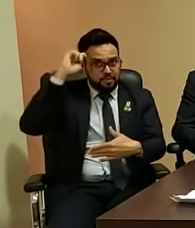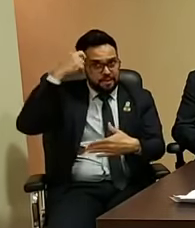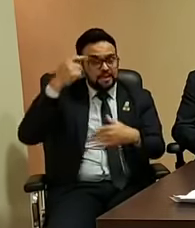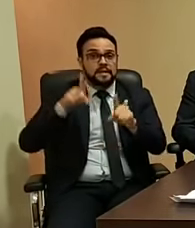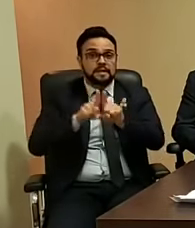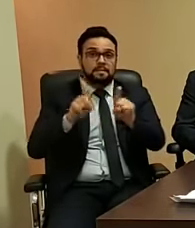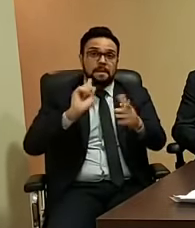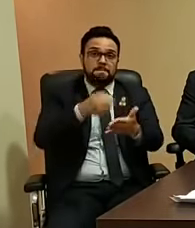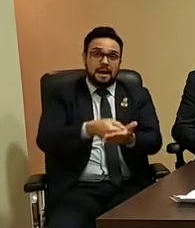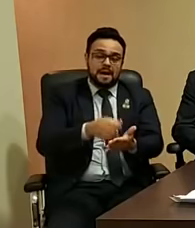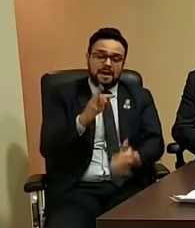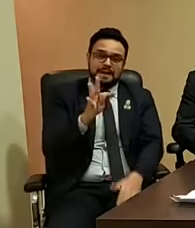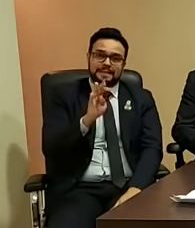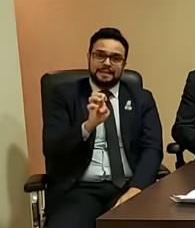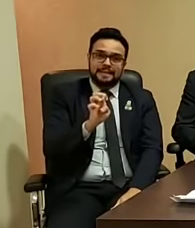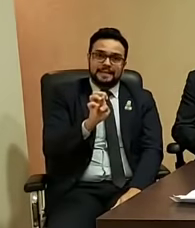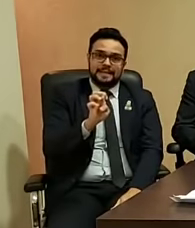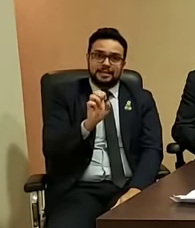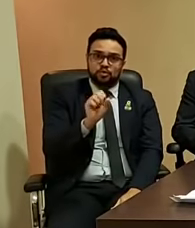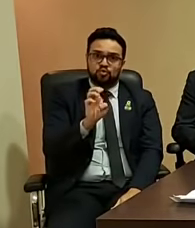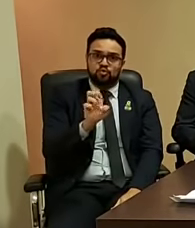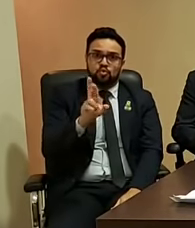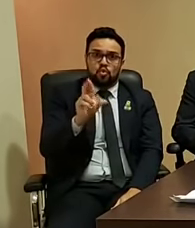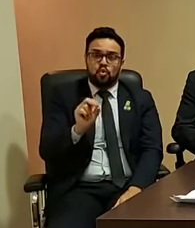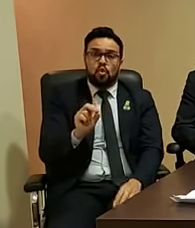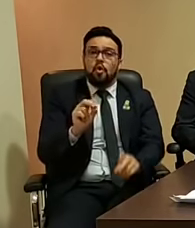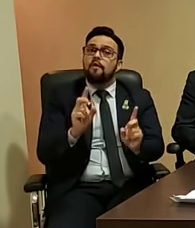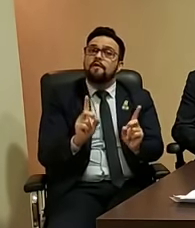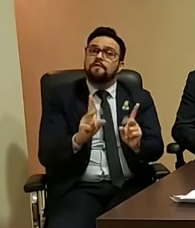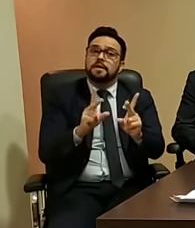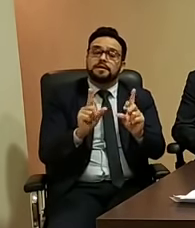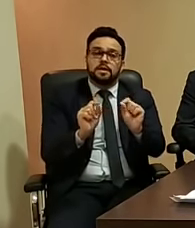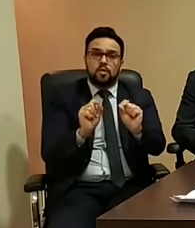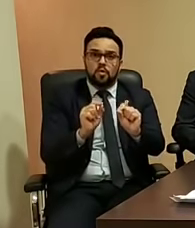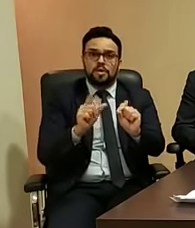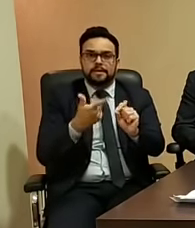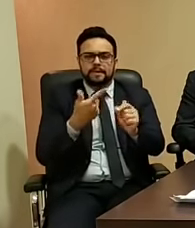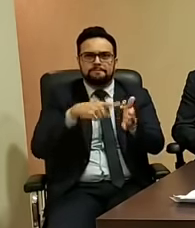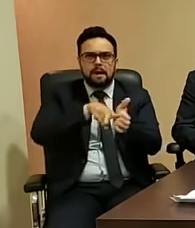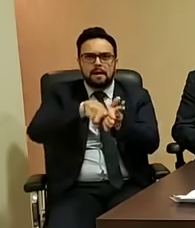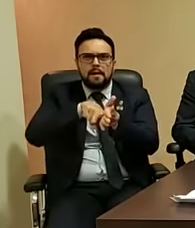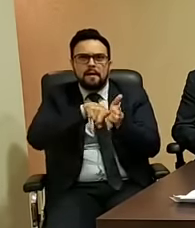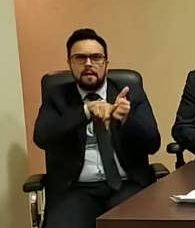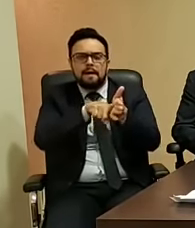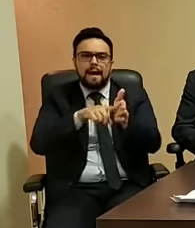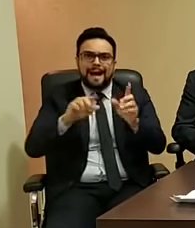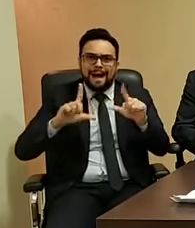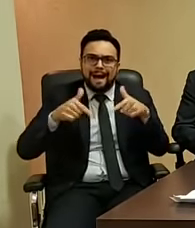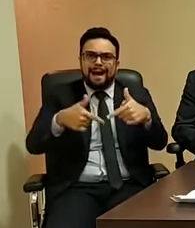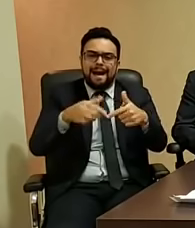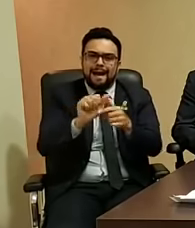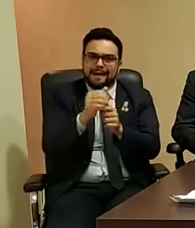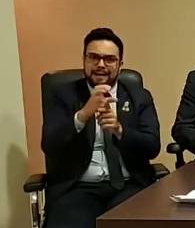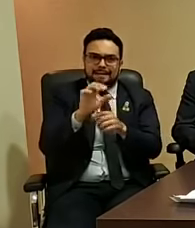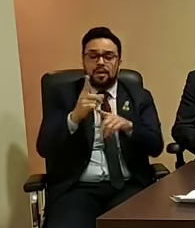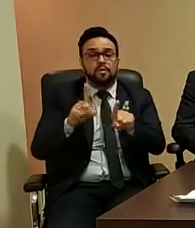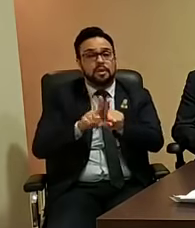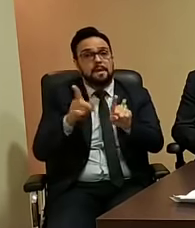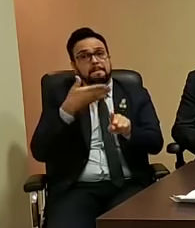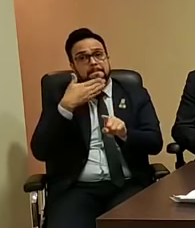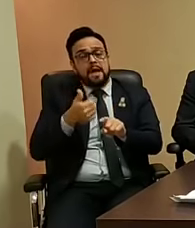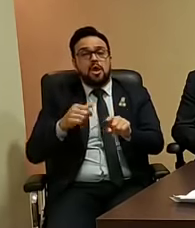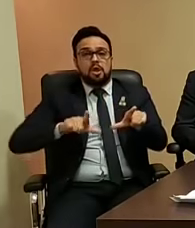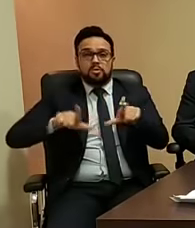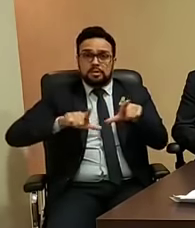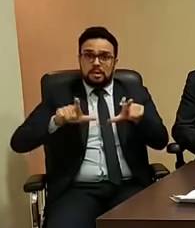o tesouro para poder reduzir os juros, vender as participações de acionárias especulativas, melhorar o serviço que o banco presta ao